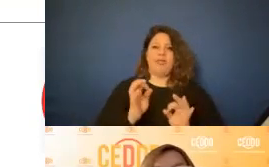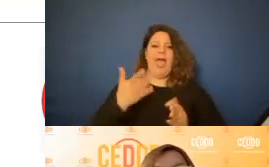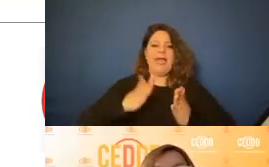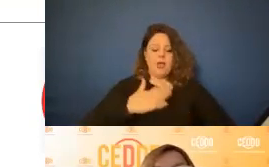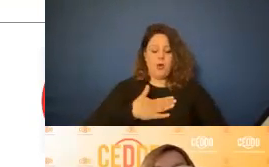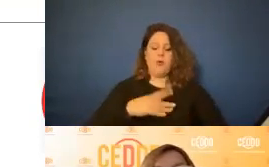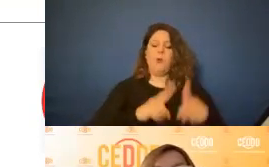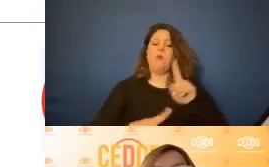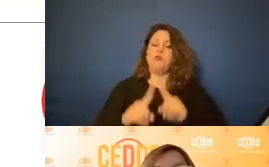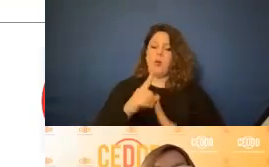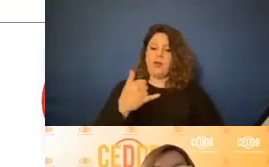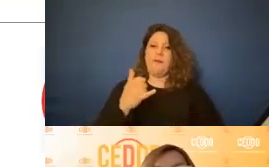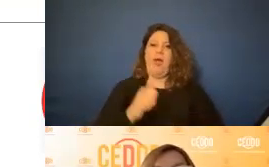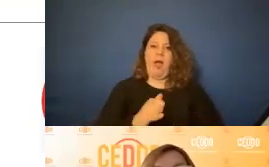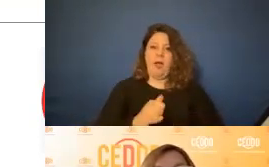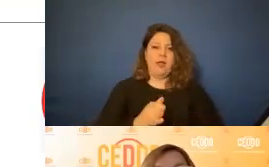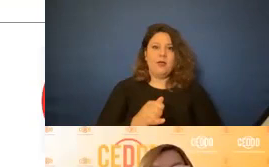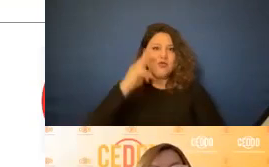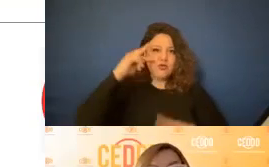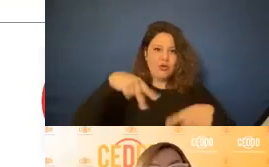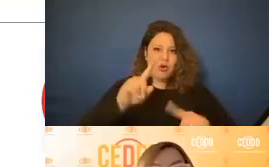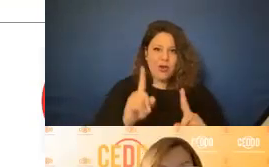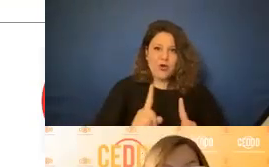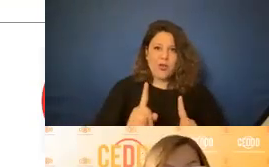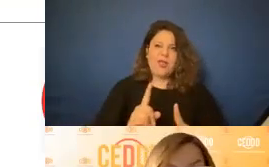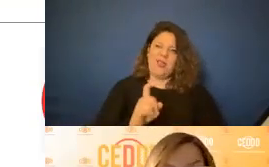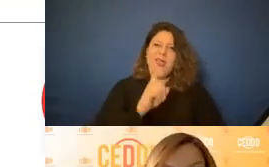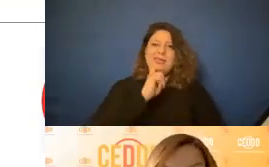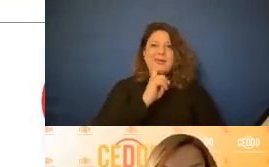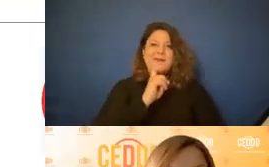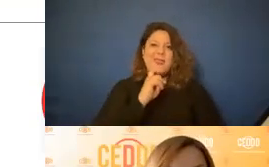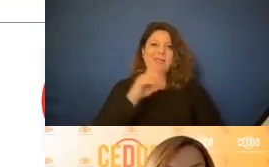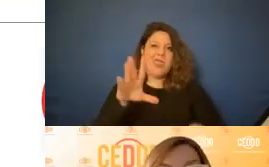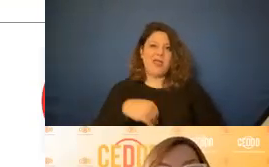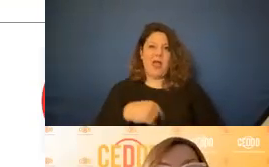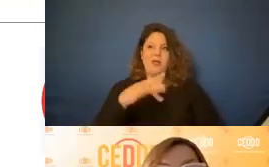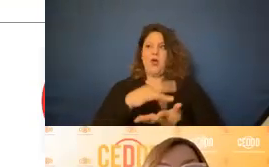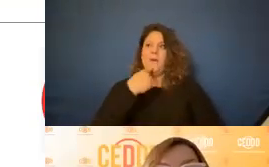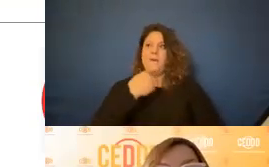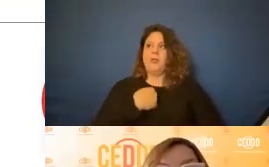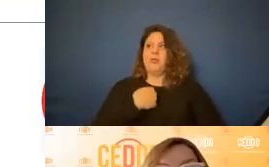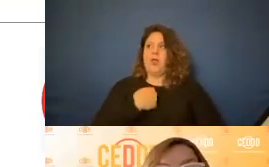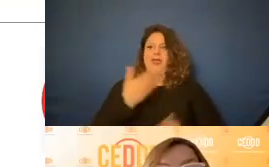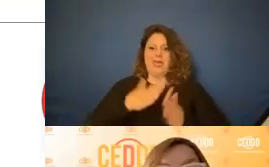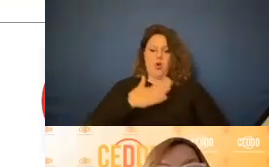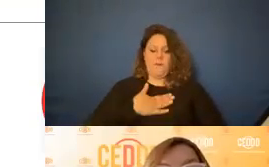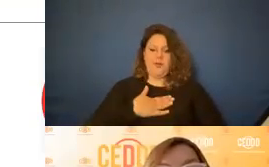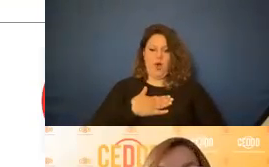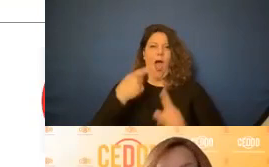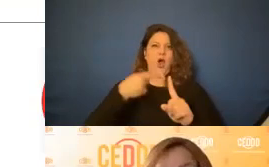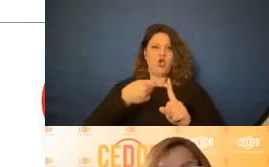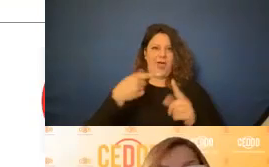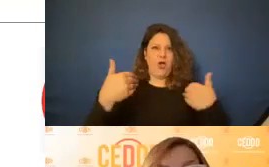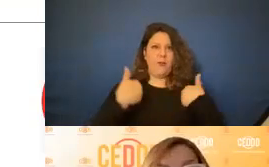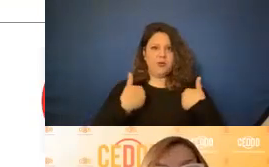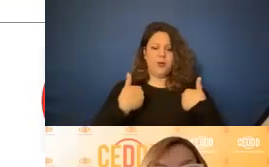agresión, un agresor en casa, ¿no? Es difícil aceptar que te digan que tu hijo es un acosador y